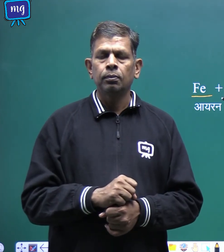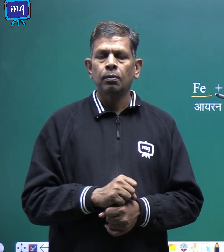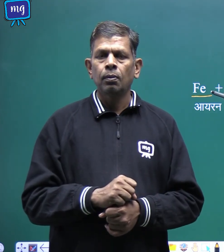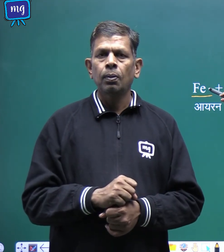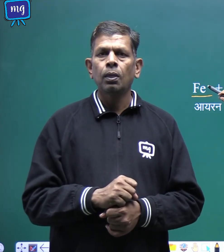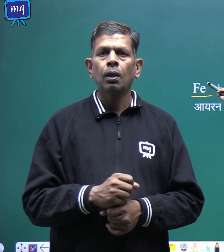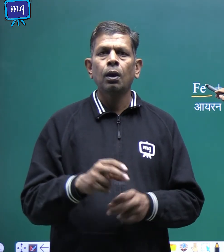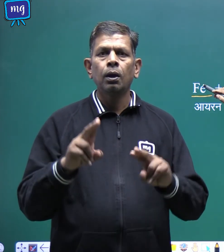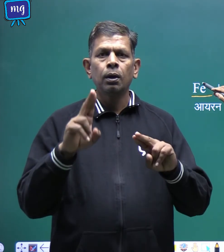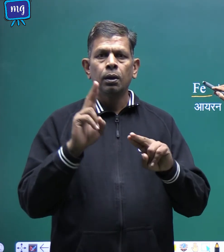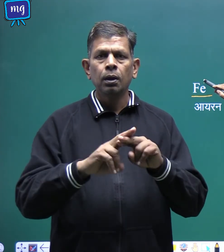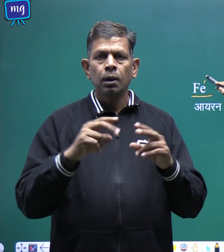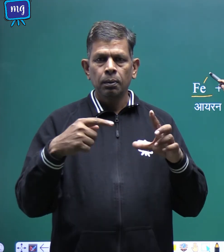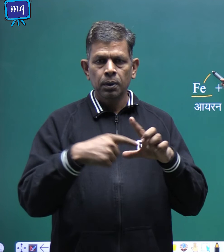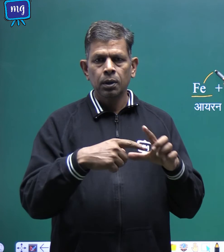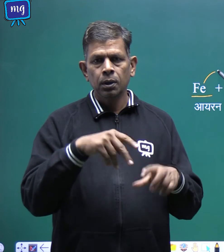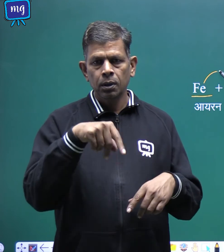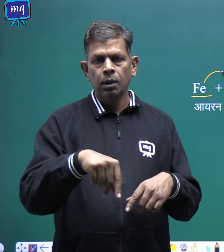आयरन यहां पर